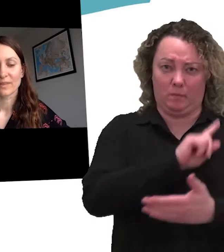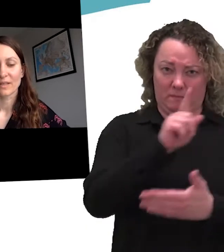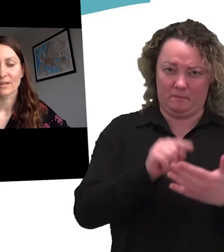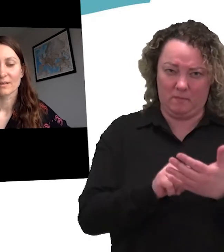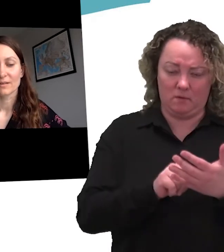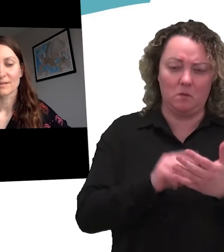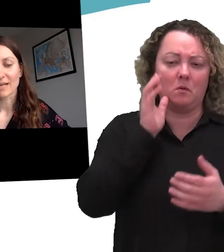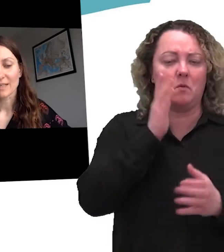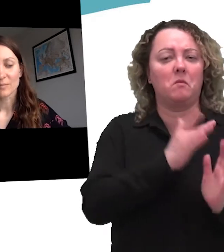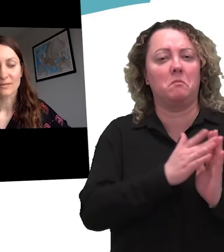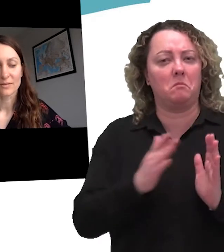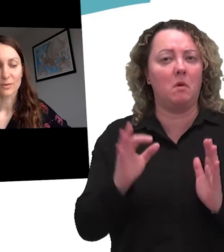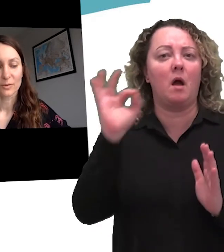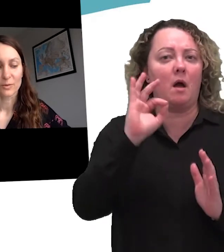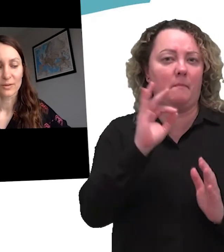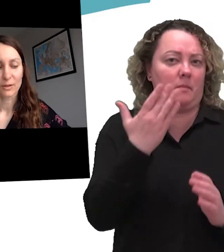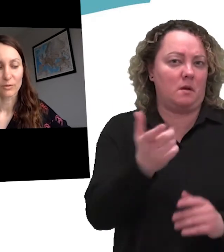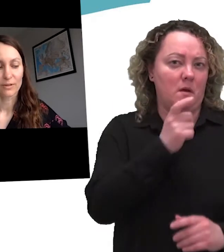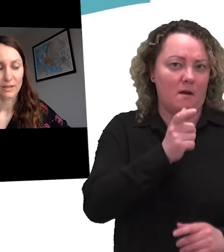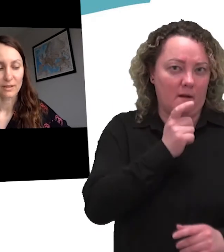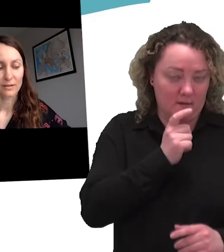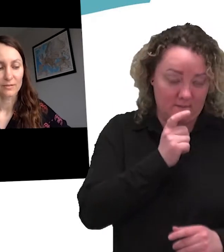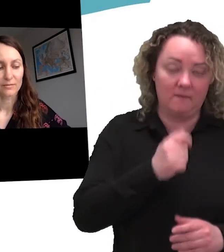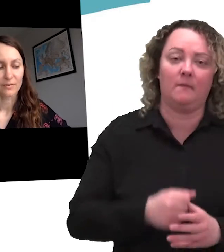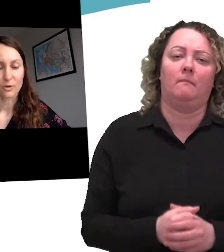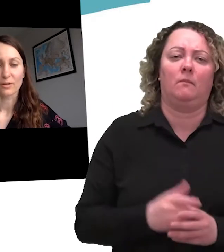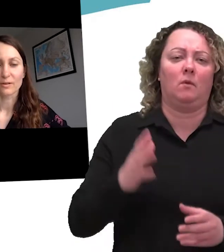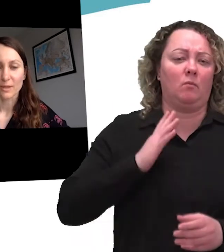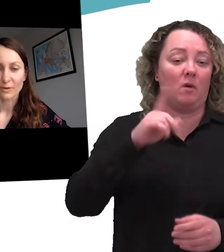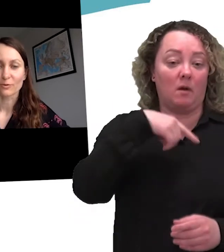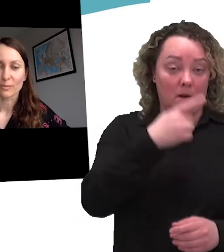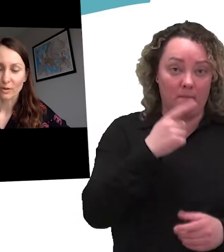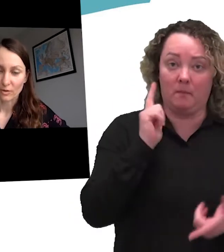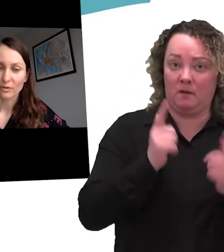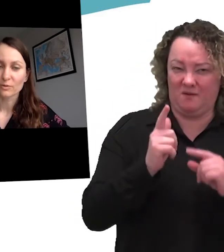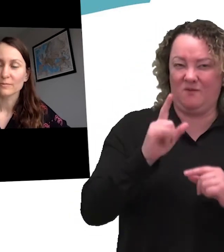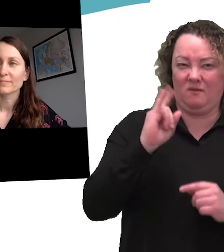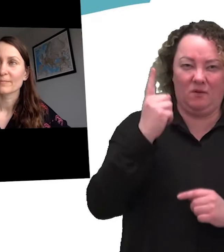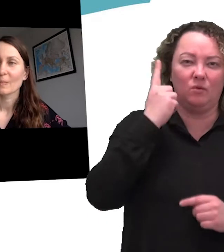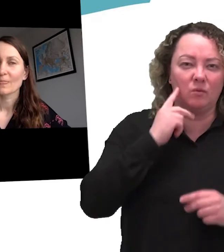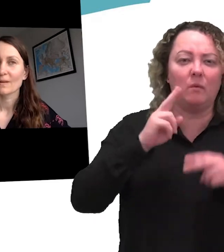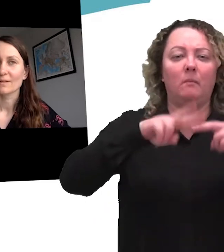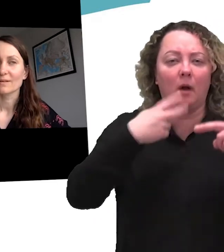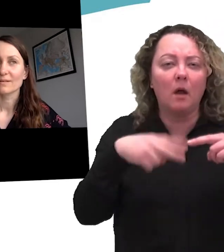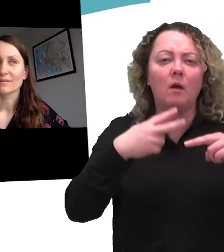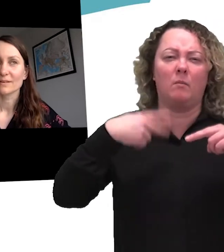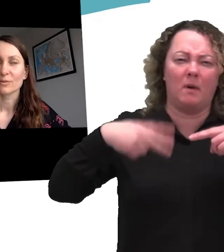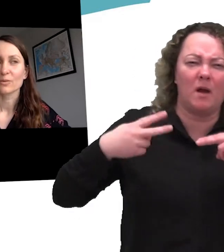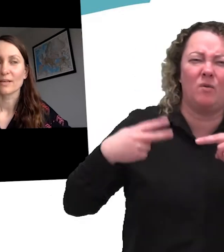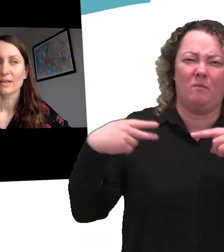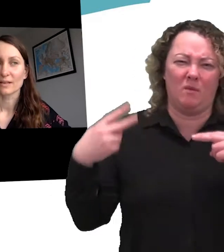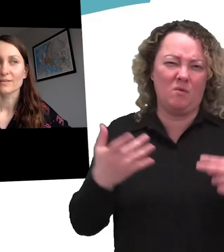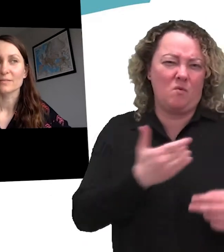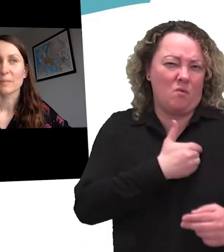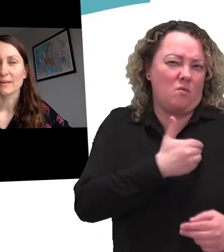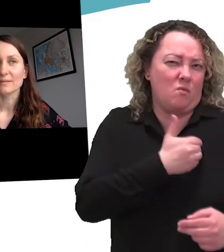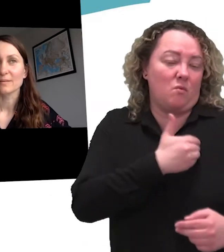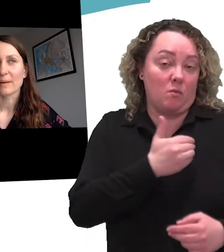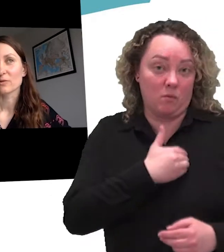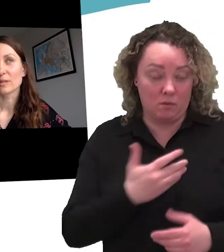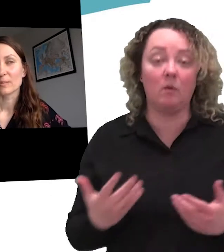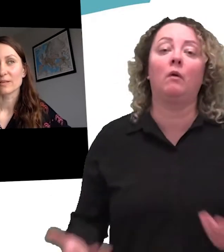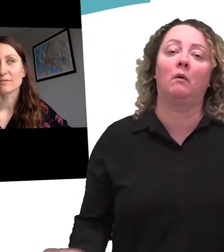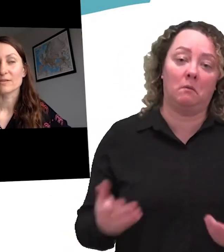angliavandenius. Sakėm, kad jeigu vaikai vis nori tik makaronų ir makaronų, tai jau nekas,